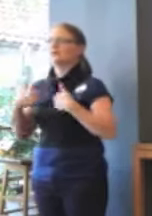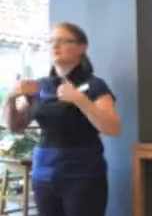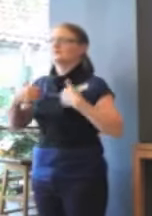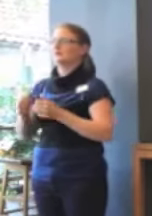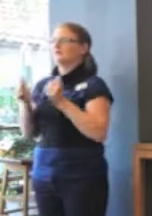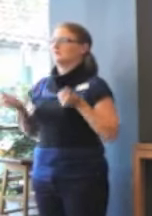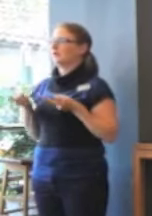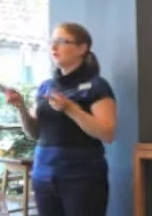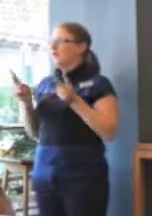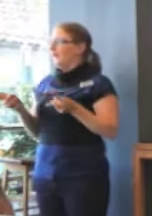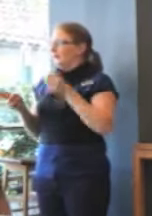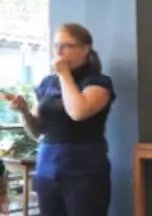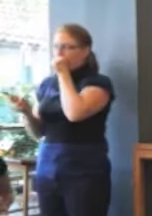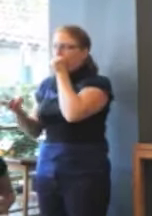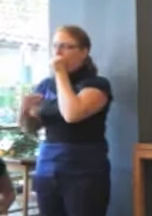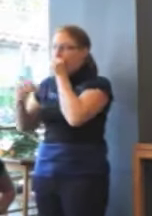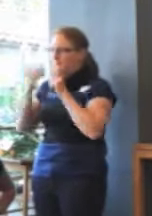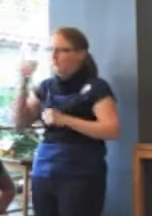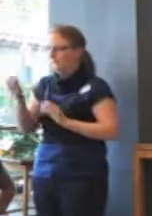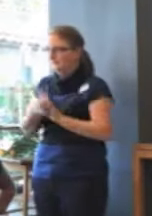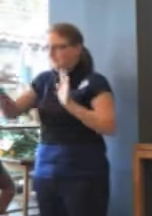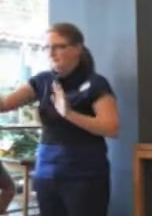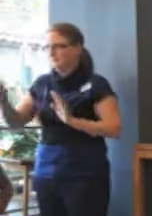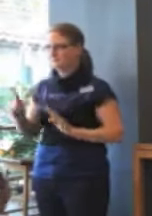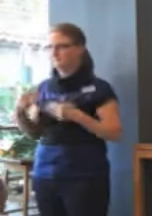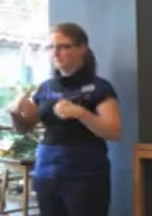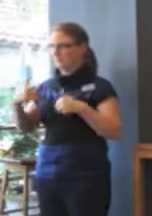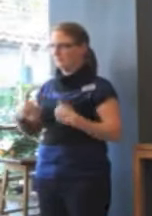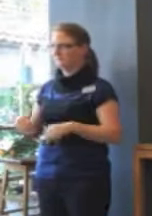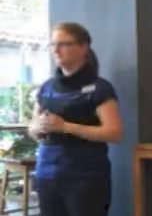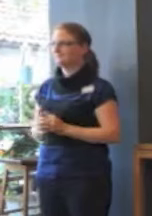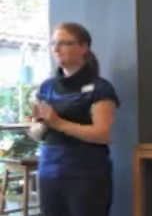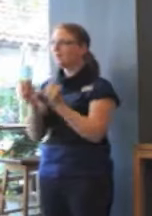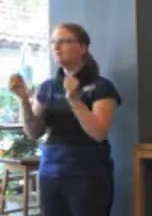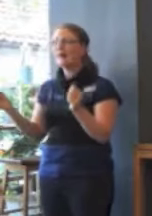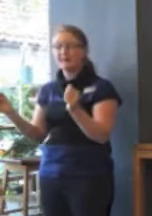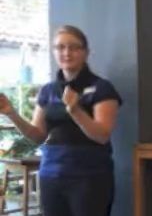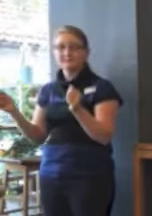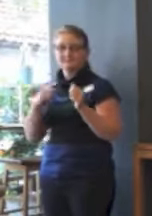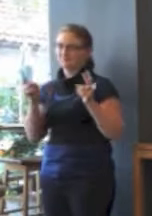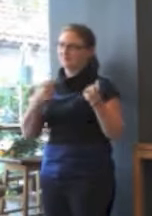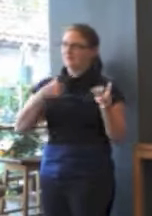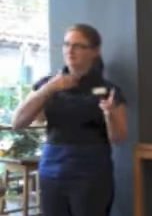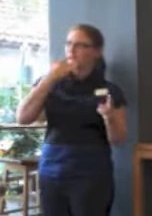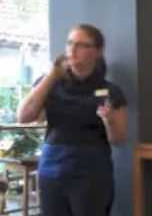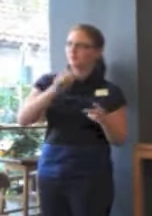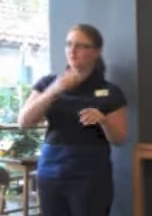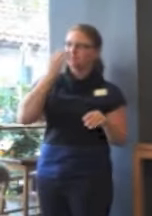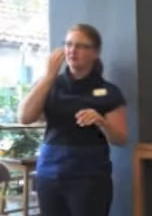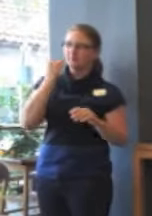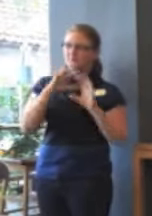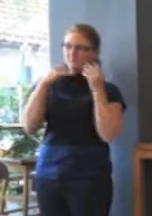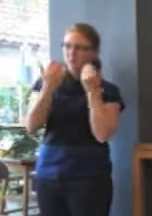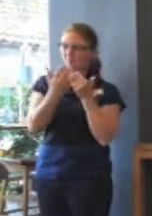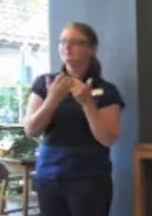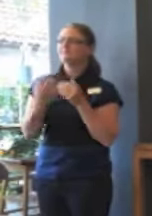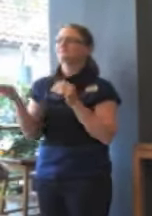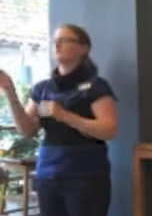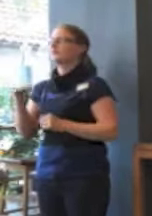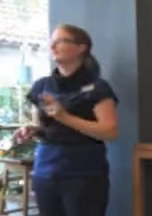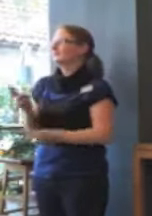blir väldigt goda effekter för individerna. Däremot så är det, som vi också har pratat om faktiskt i tidigare seminarier, är det